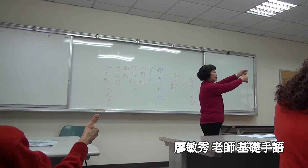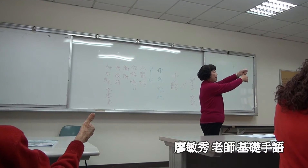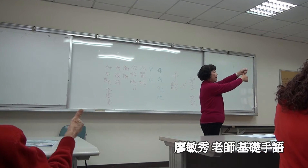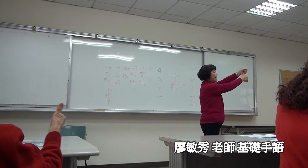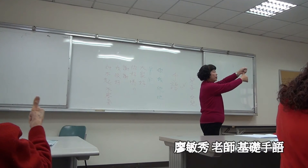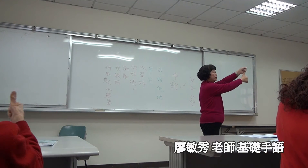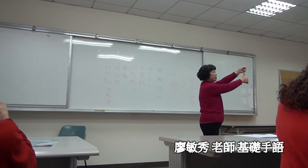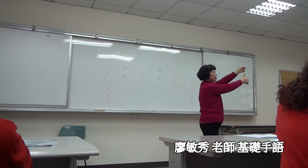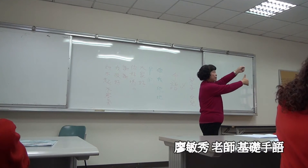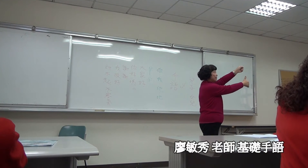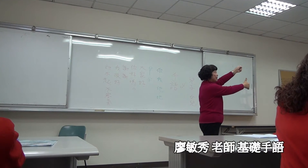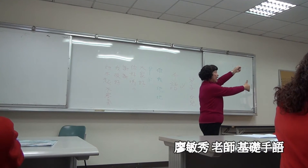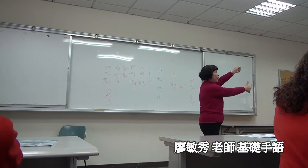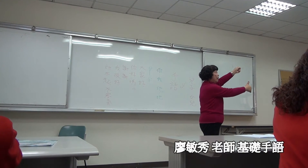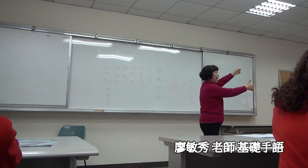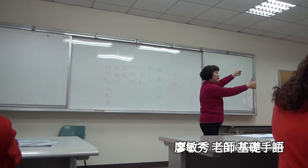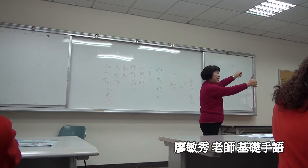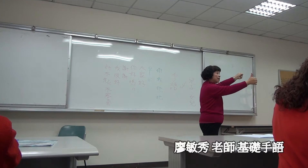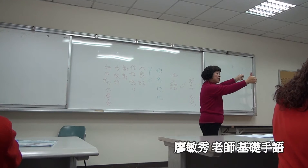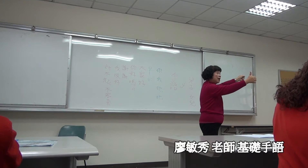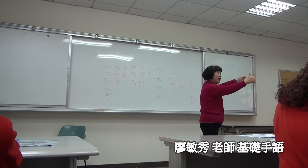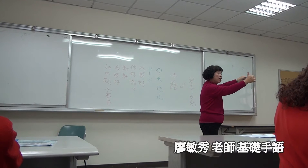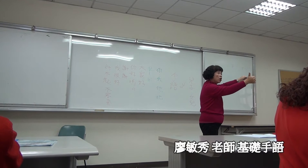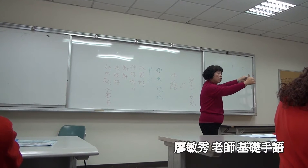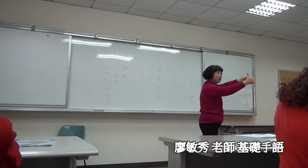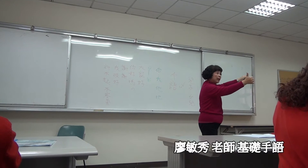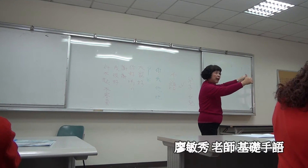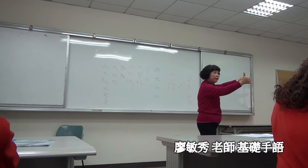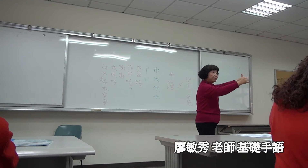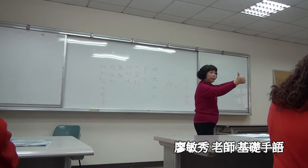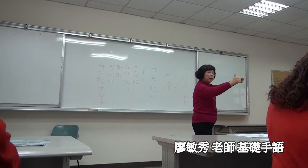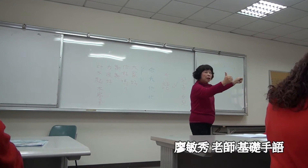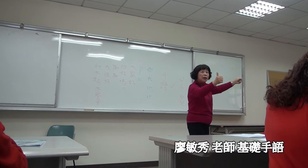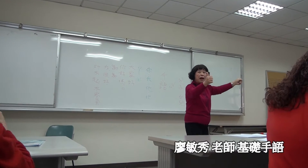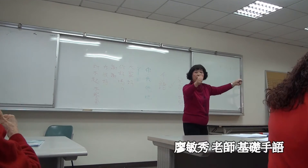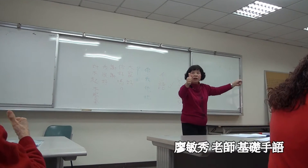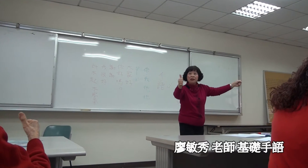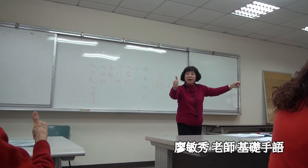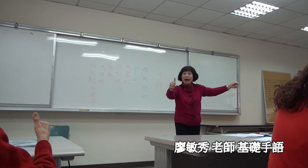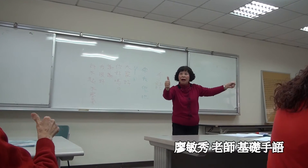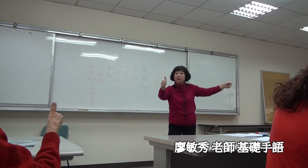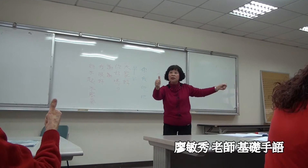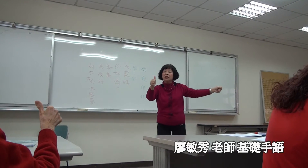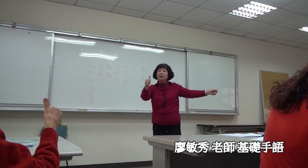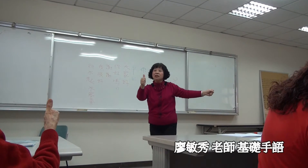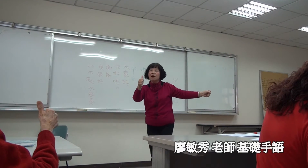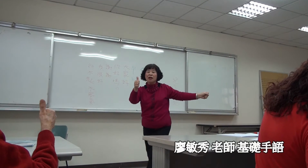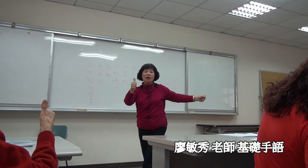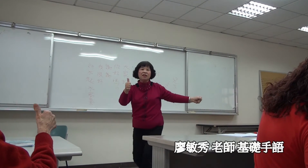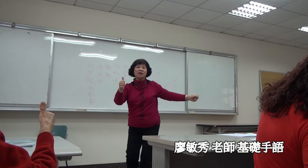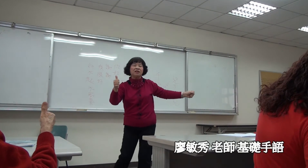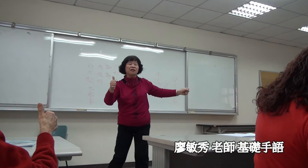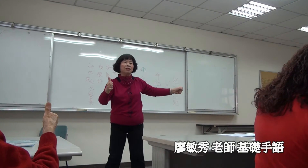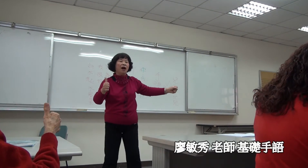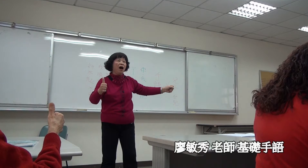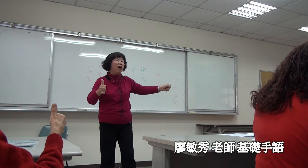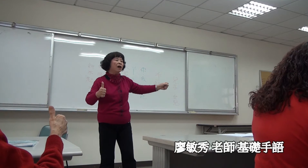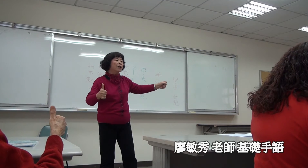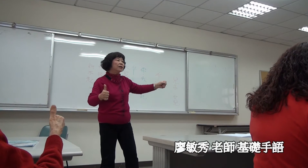妈妈的肚子飞了来，但是你要有指摇一摇，这个是儿子哈，这